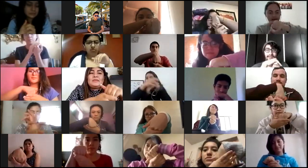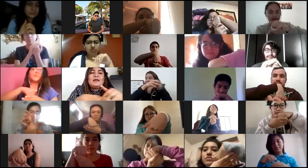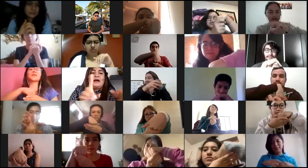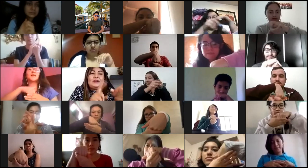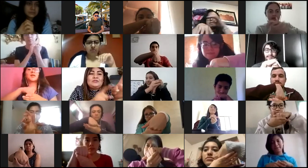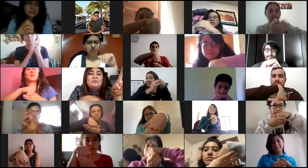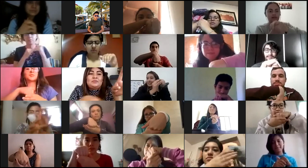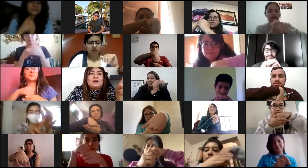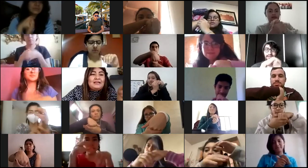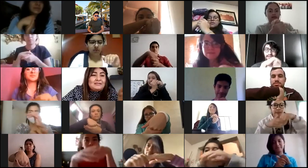Ahora los pulgares.